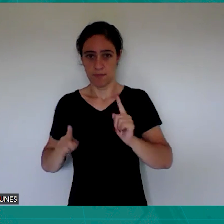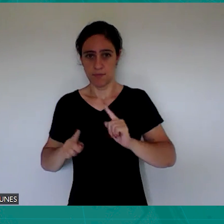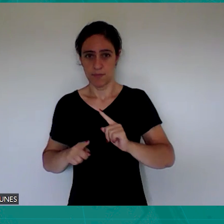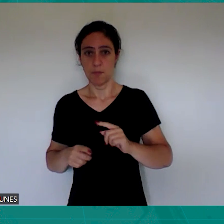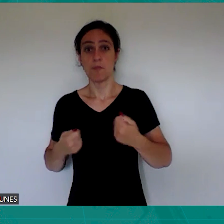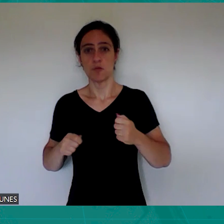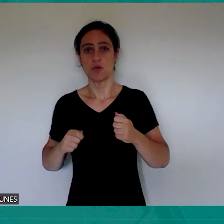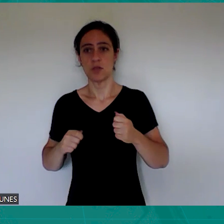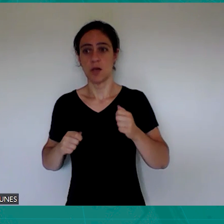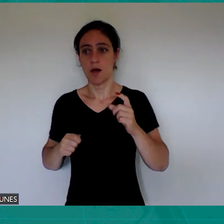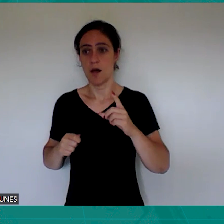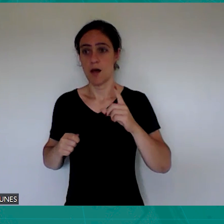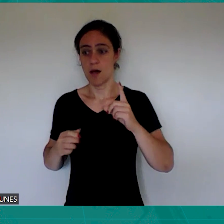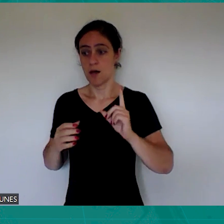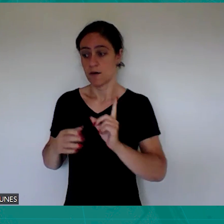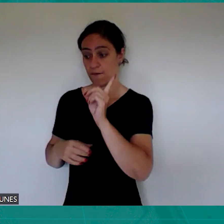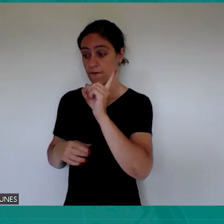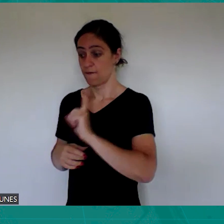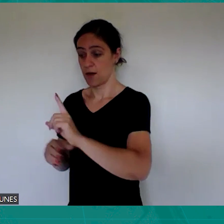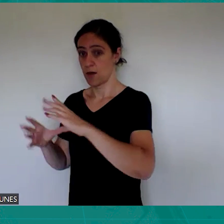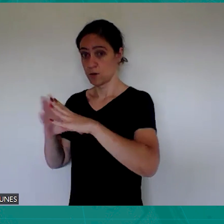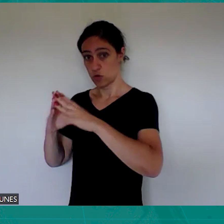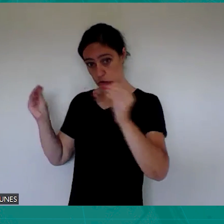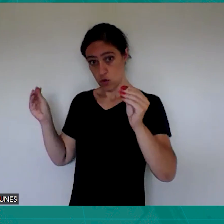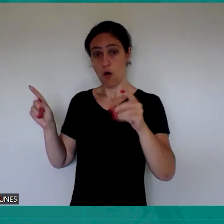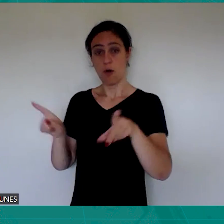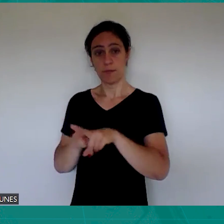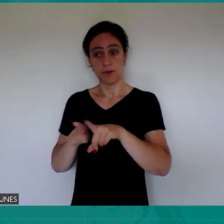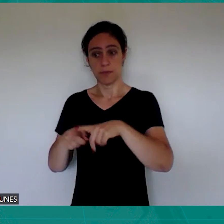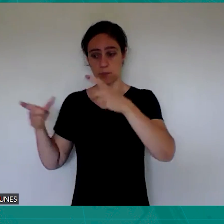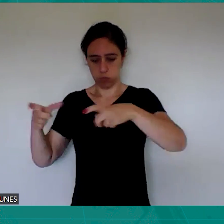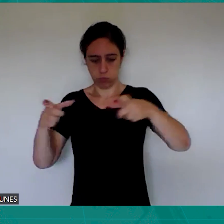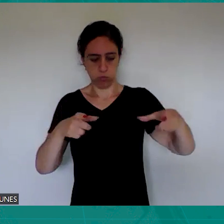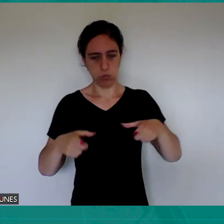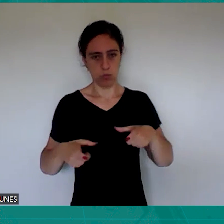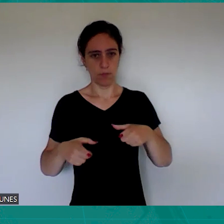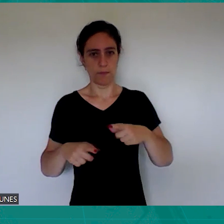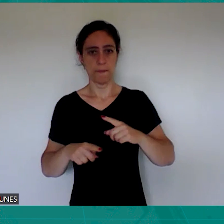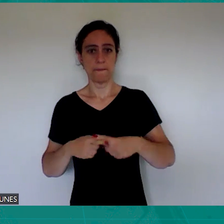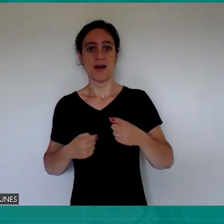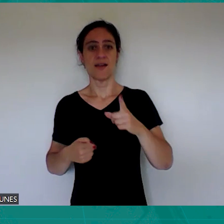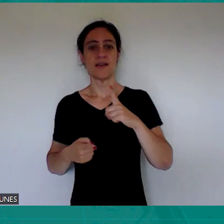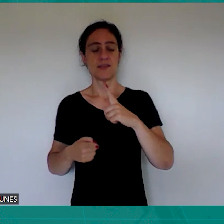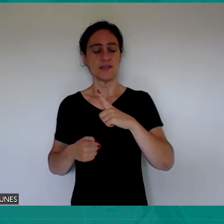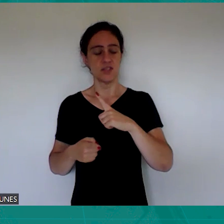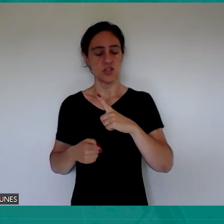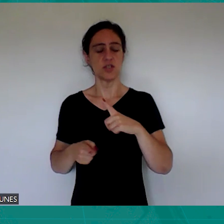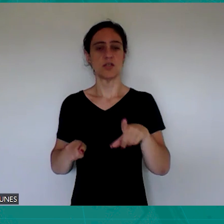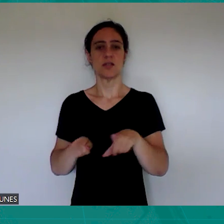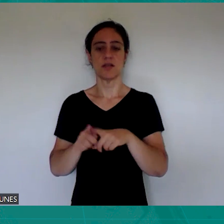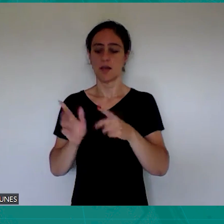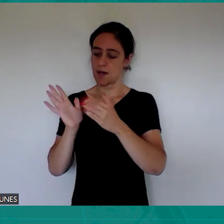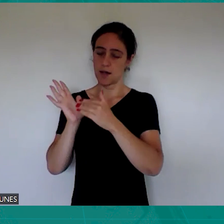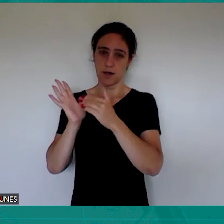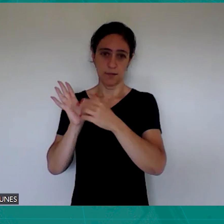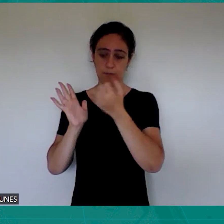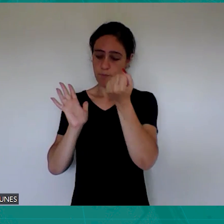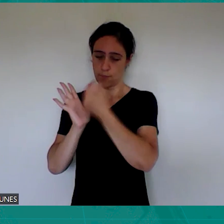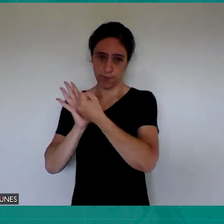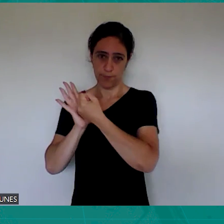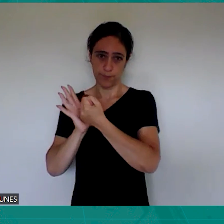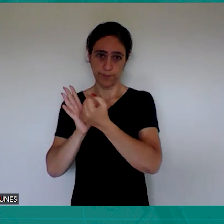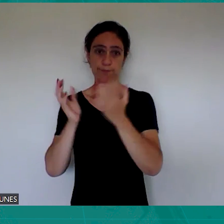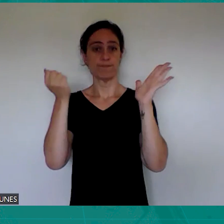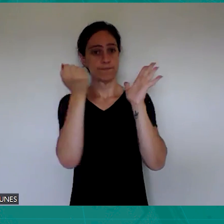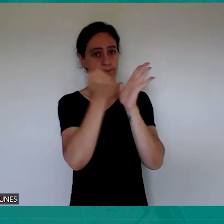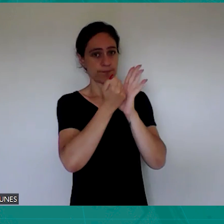podia desaparecer, podia ir em qualquer lugar, mas irmão, tinha sinal, né? Tinha sinal nas mãos, tá? E